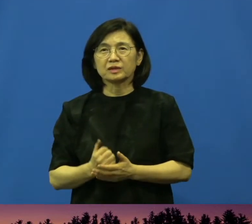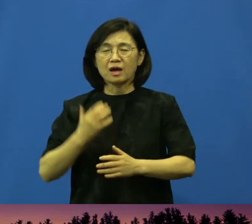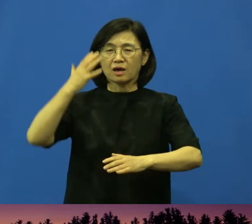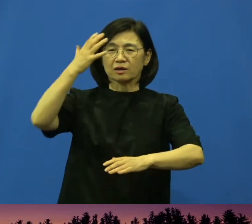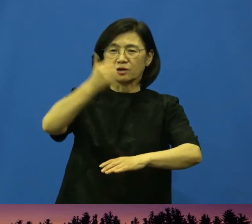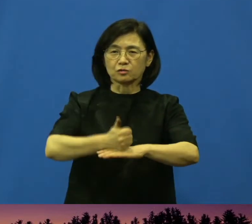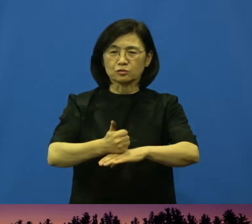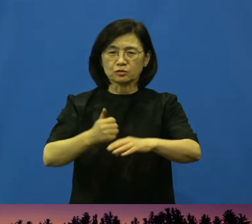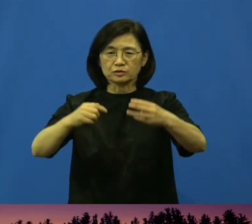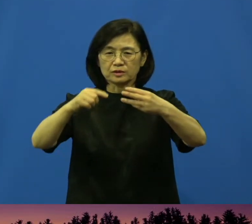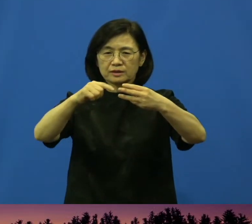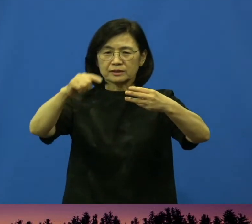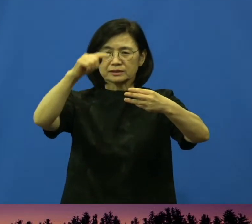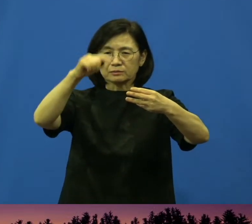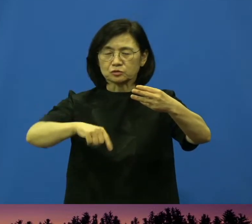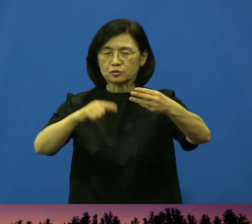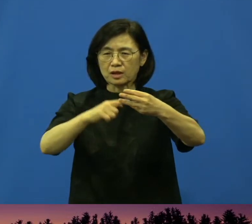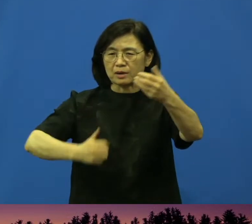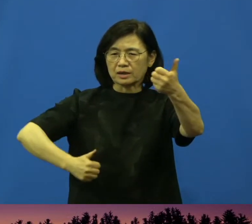초반전은 졌어요. 근데